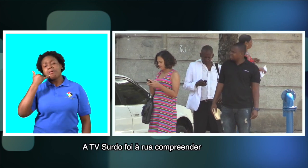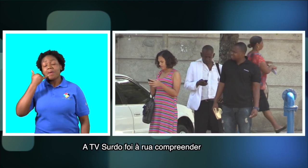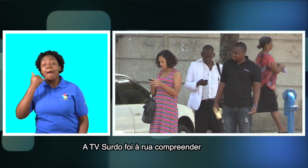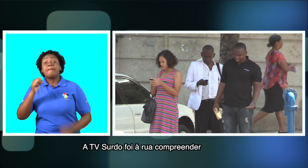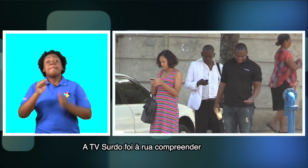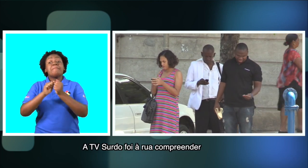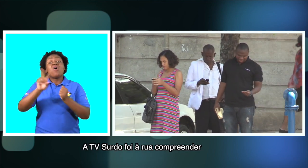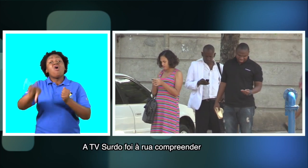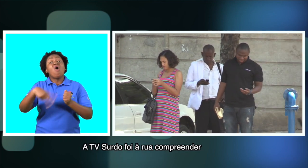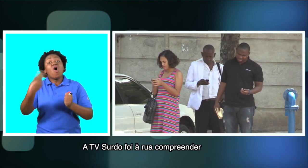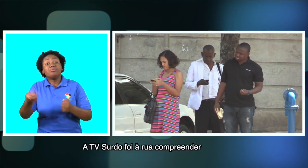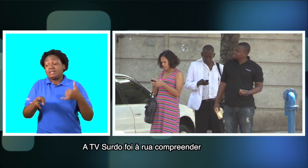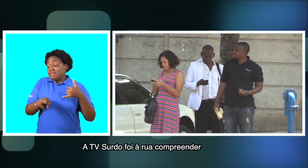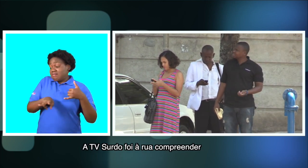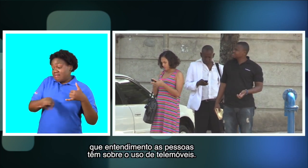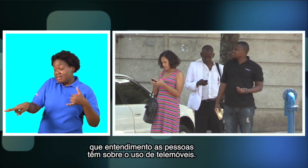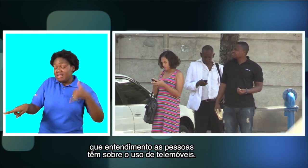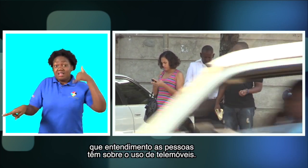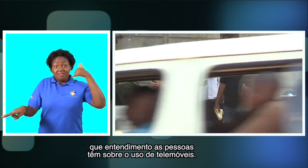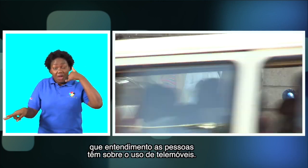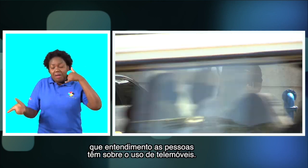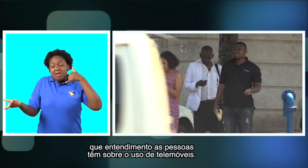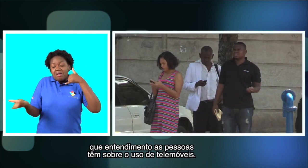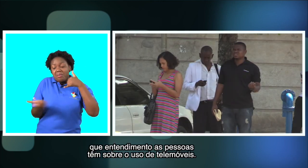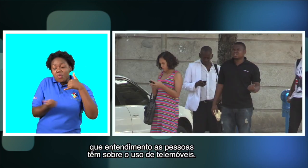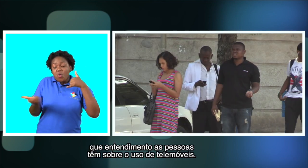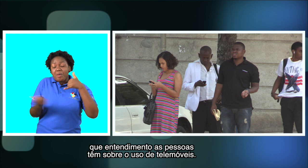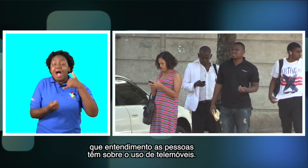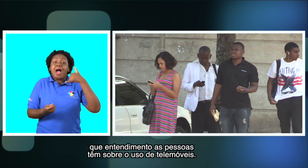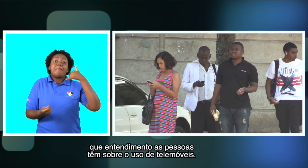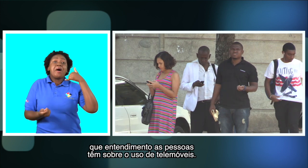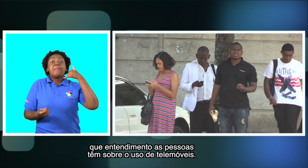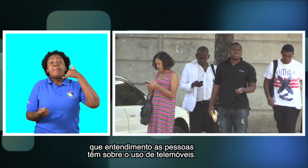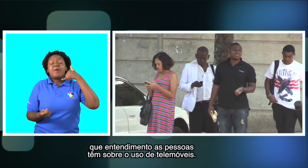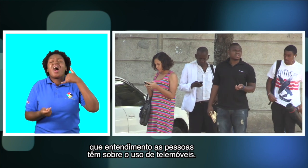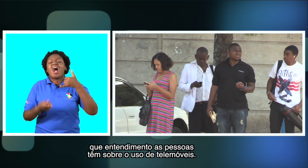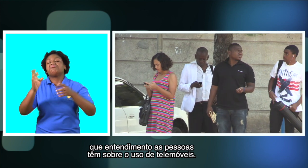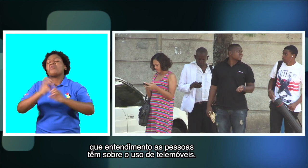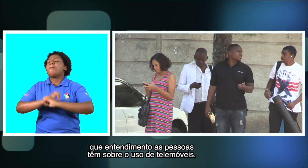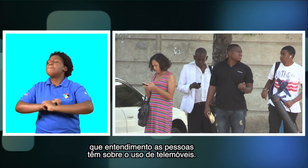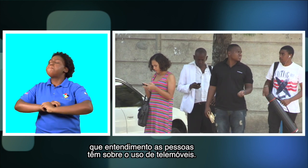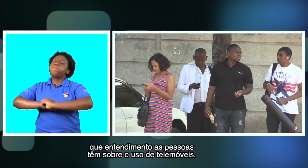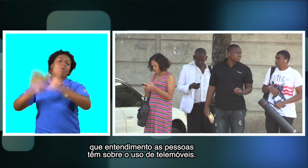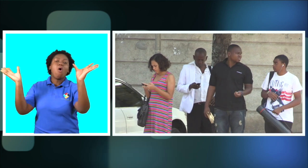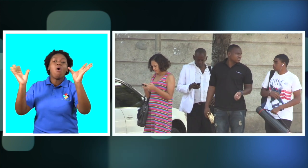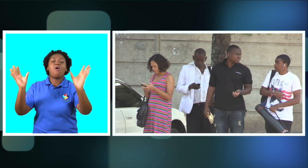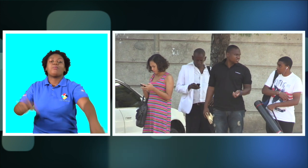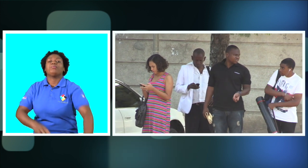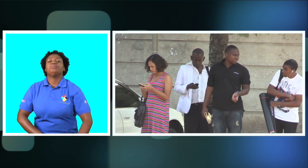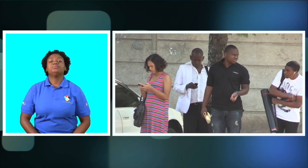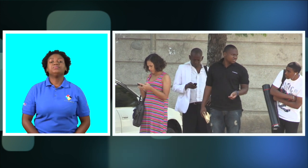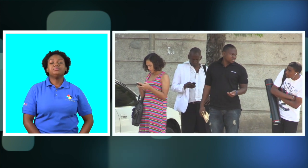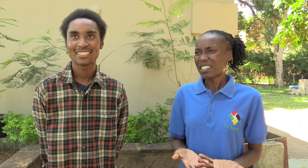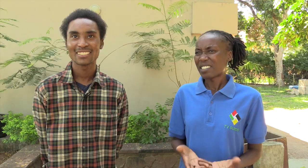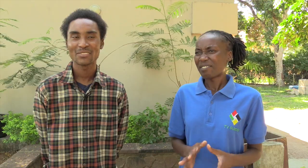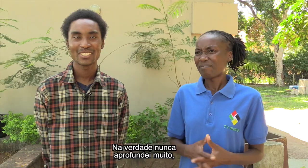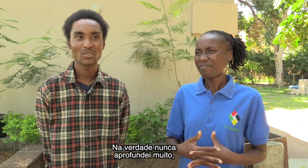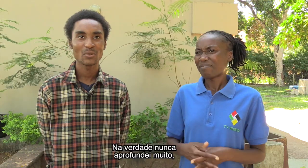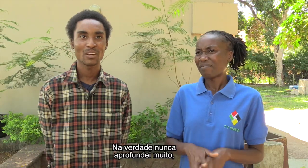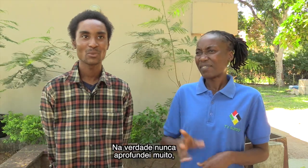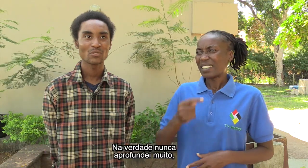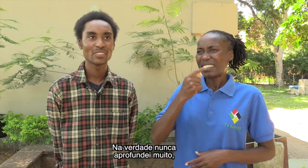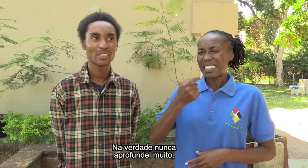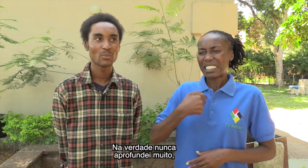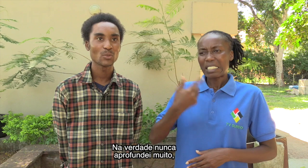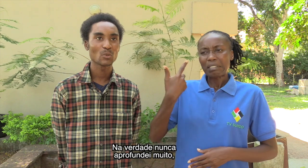surdo foi à rua a compreender que entendimentos as pessoas têm sobre o uso de telemóveis. Na